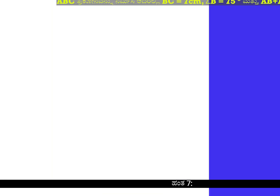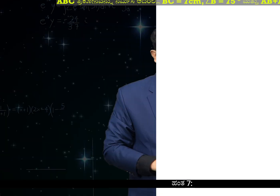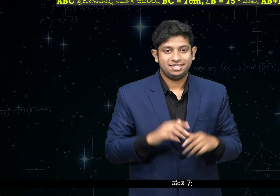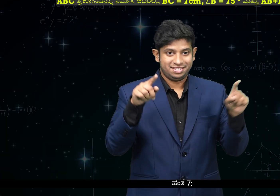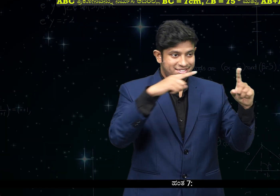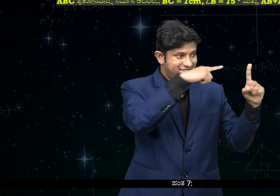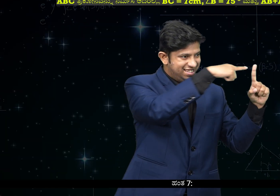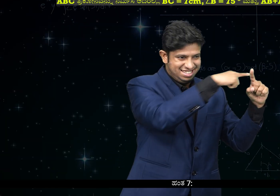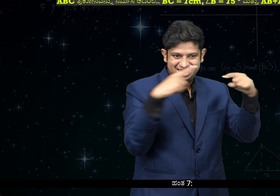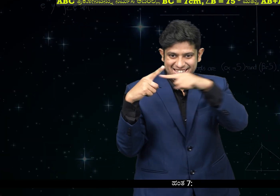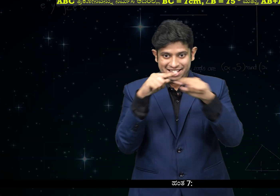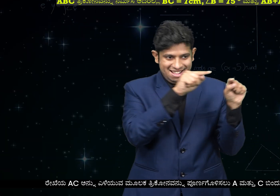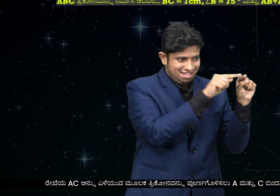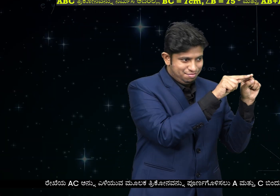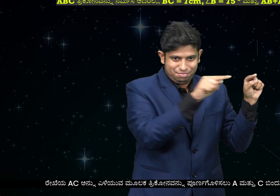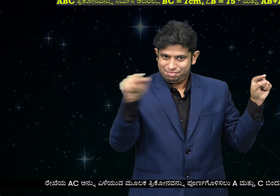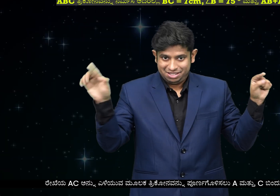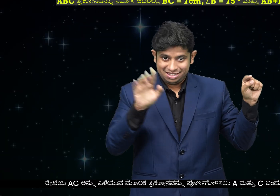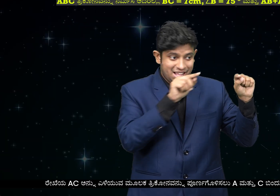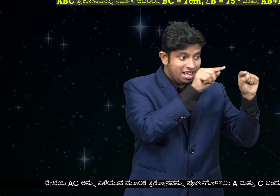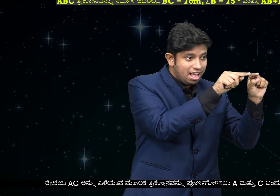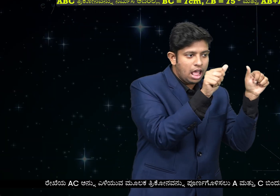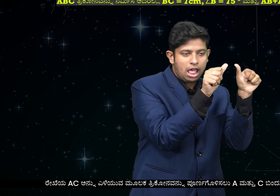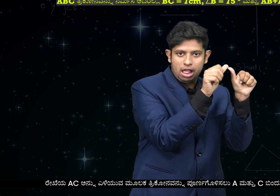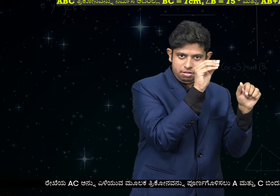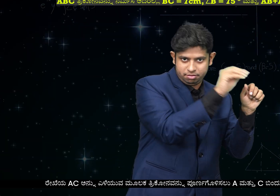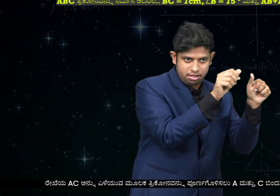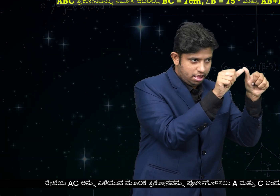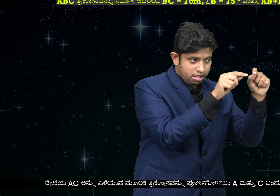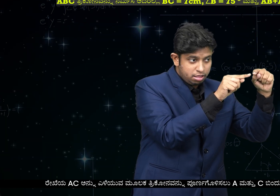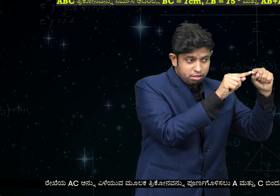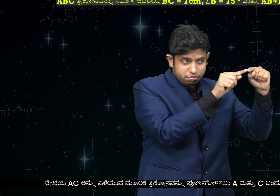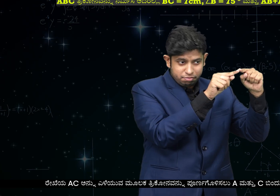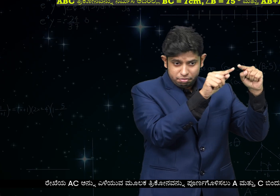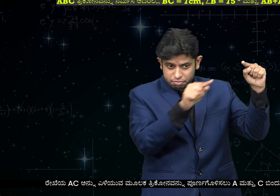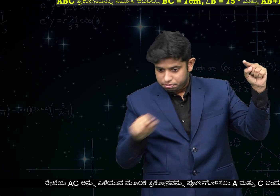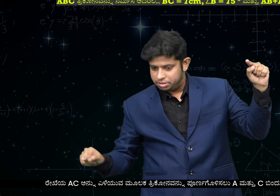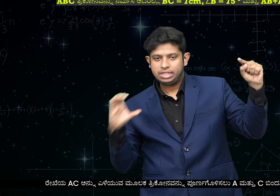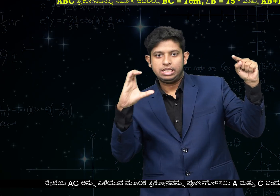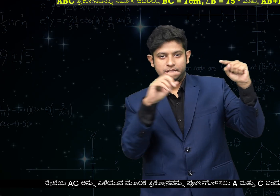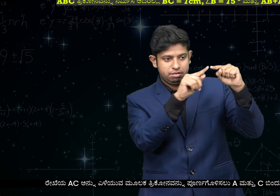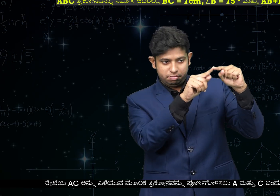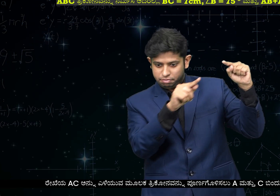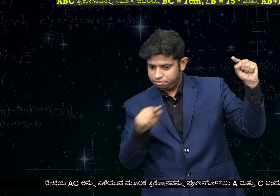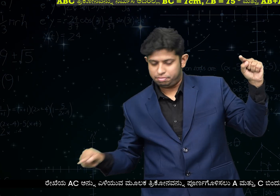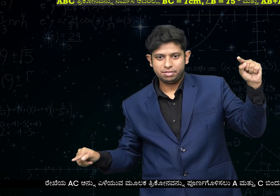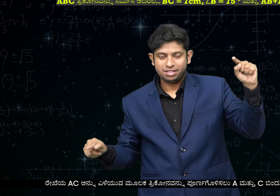ಹಂತ 7. ರೇಖೆಯ ಎಸಿಯನ್ನು ಎಳೆಯುವ ಮೂಲಕ ತ್ರಿಕೋನವನ್ನು ಸಂಪೂರ್ಣಗೊಳಿಸಲು ಎ ಮತ್ತು ಬಿ ಬಿಂದುಗಳನ್ನು